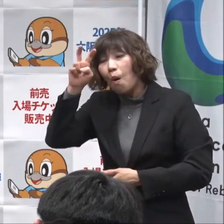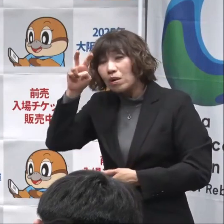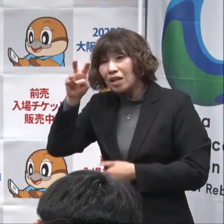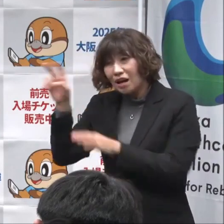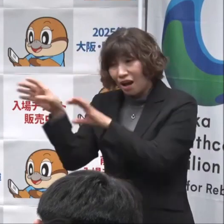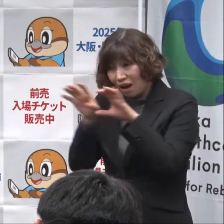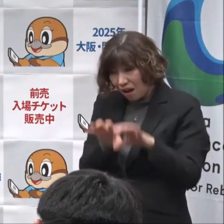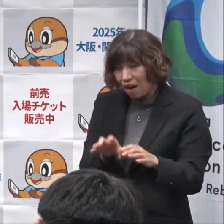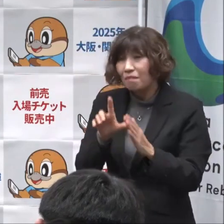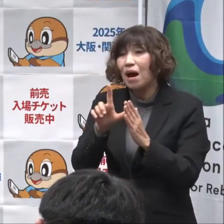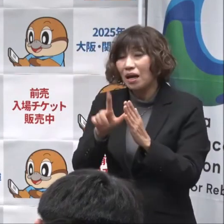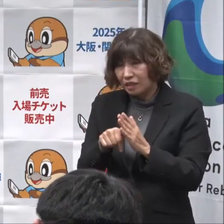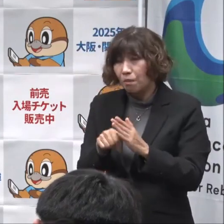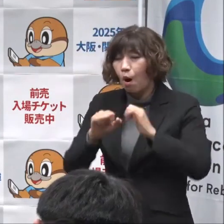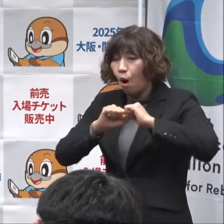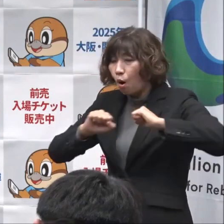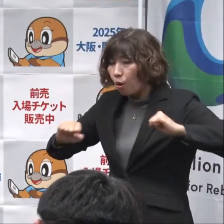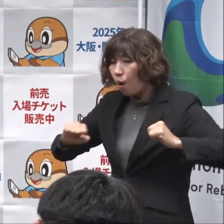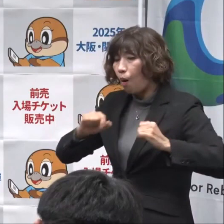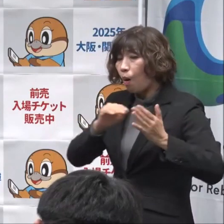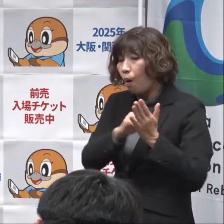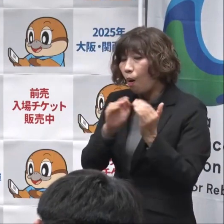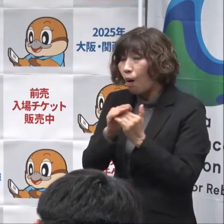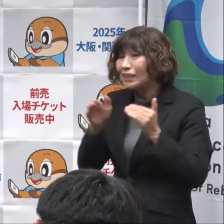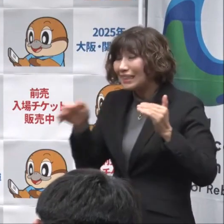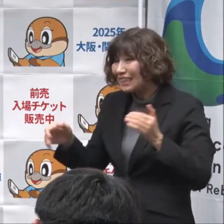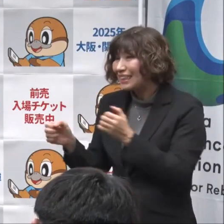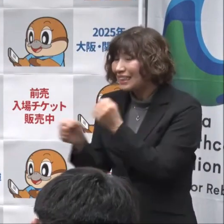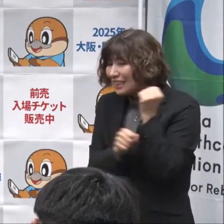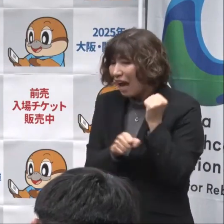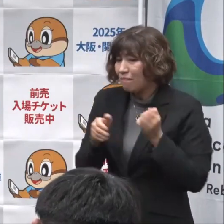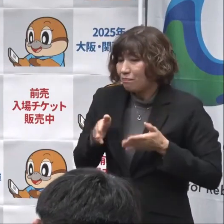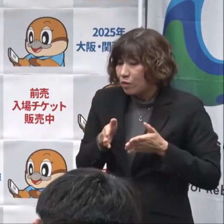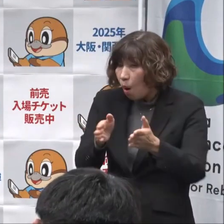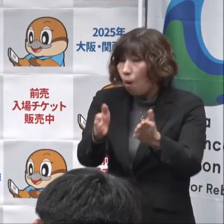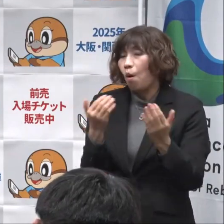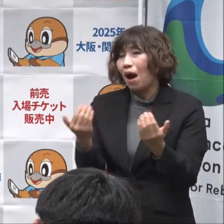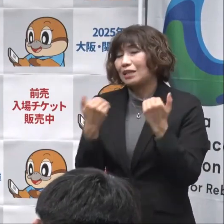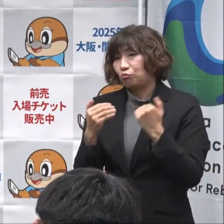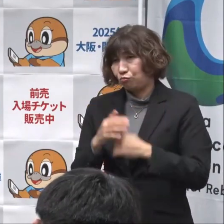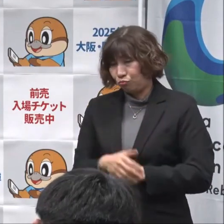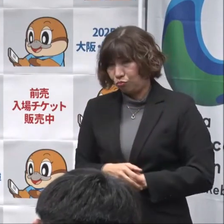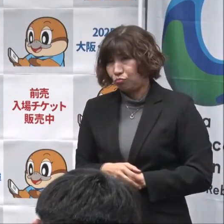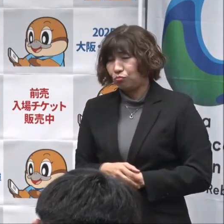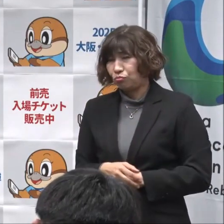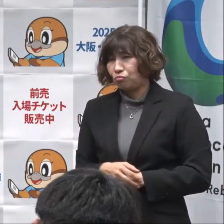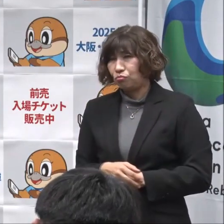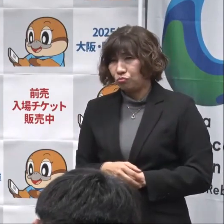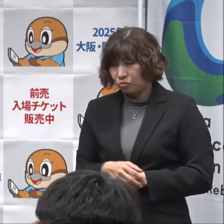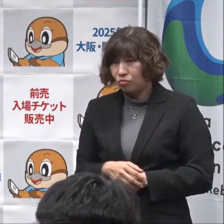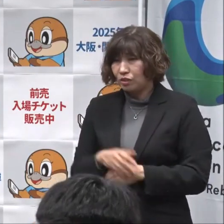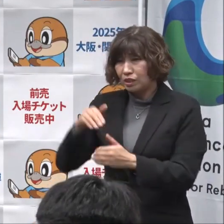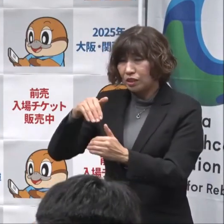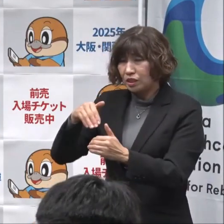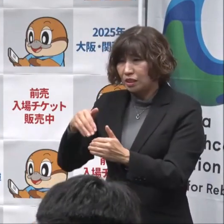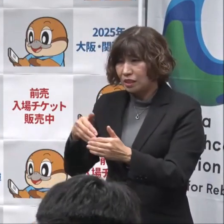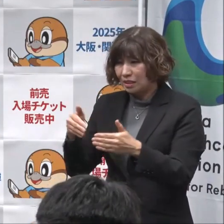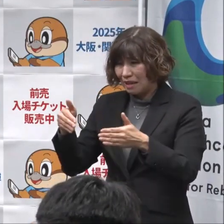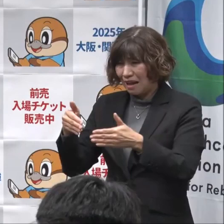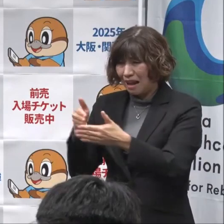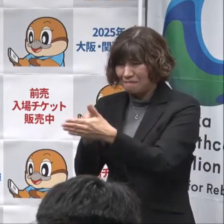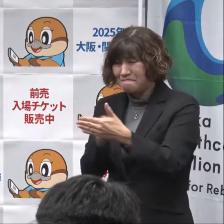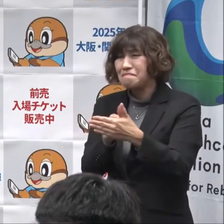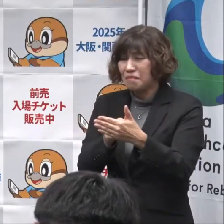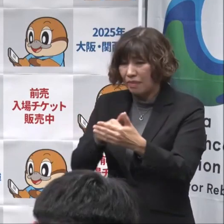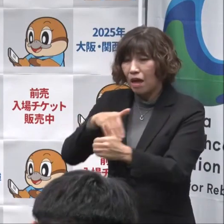り、あるいはどうしても道路が難しくなった、孤立した場合の運搬の仕方、これはある意味空を使うということ